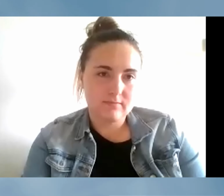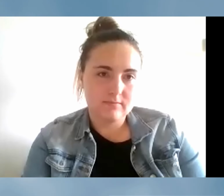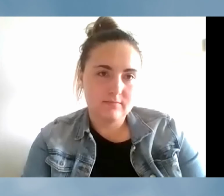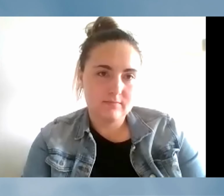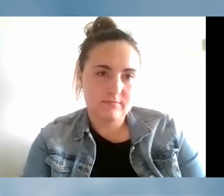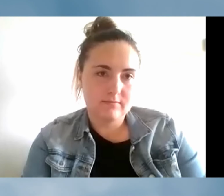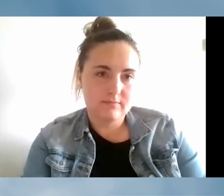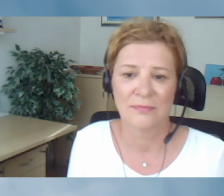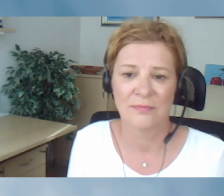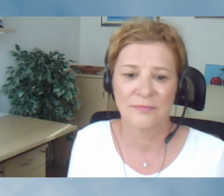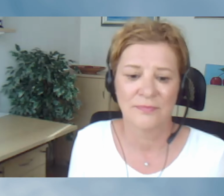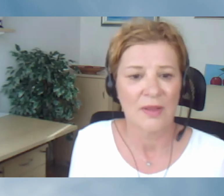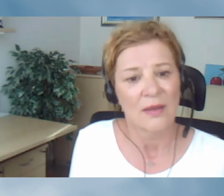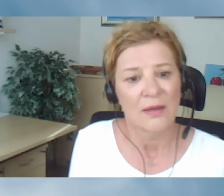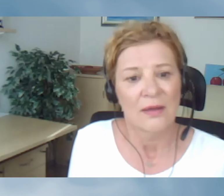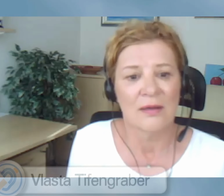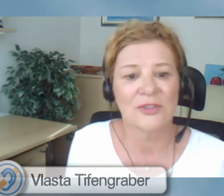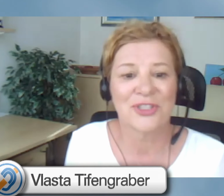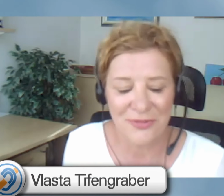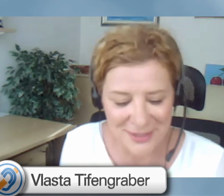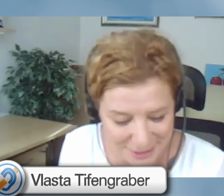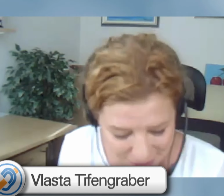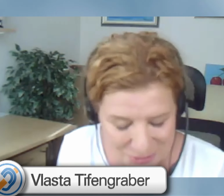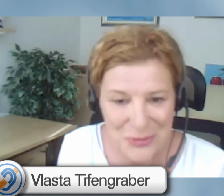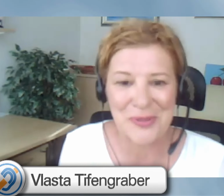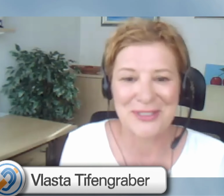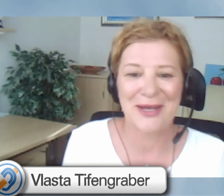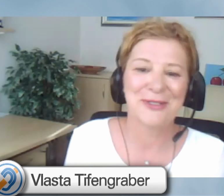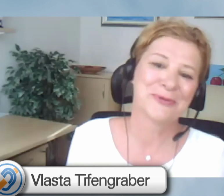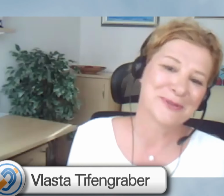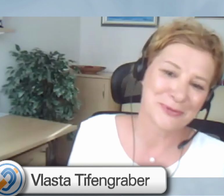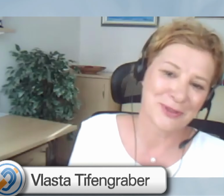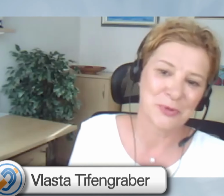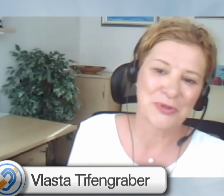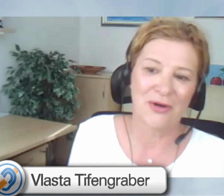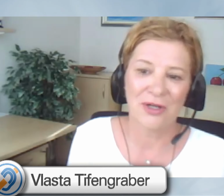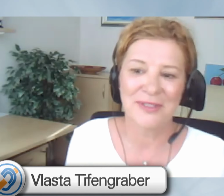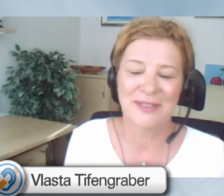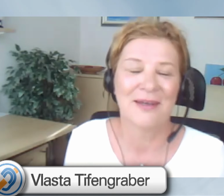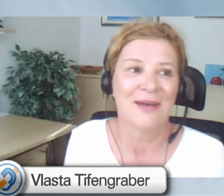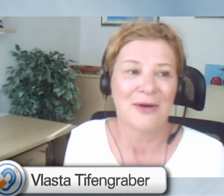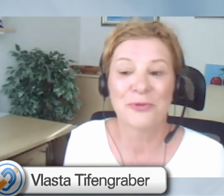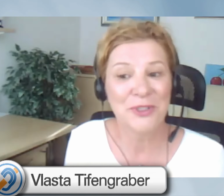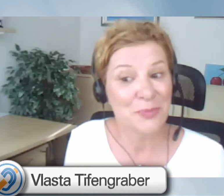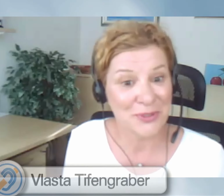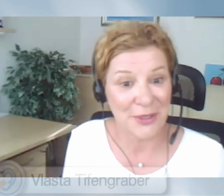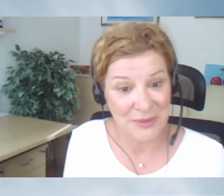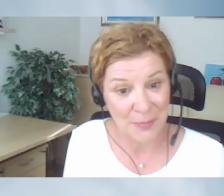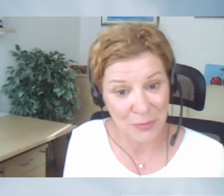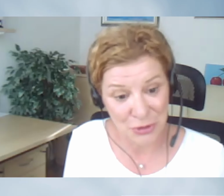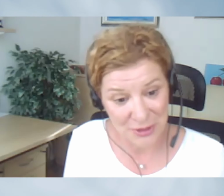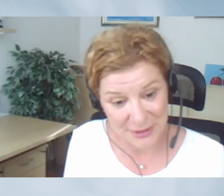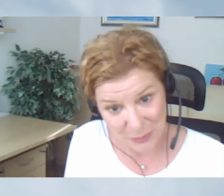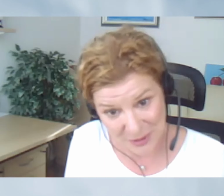kaj bi oni lahko tudi uporabljali. Še za vas enako vprašanje kot za gospoda Horvata. V tujini poznajo